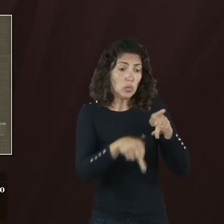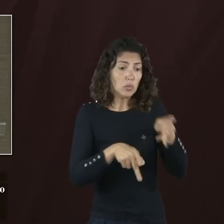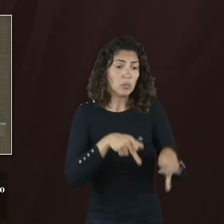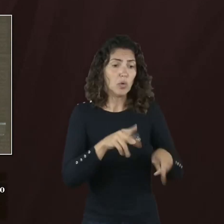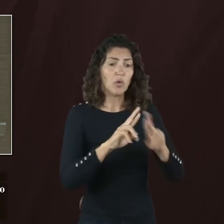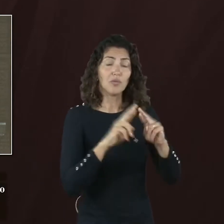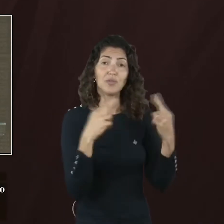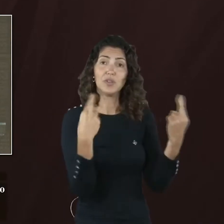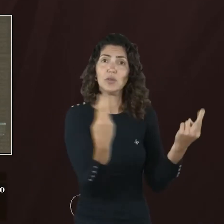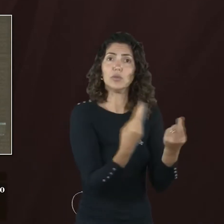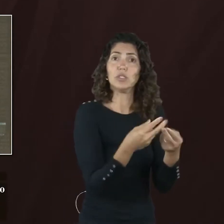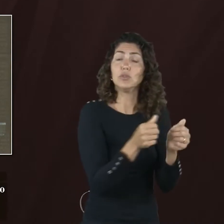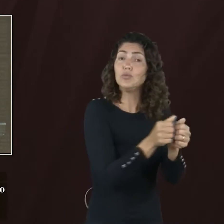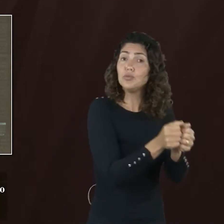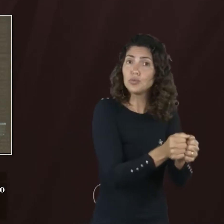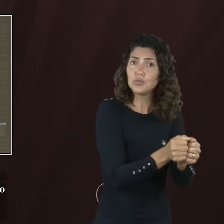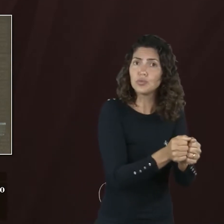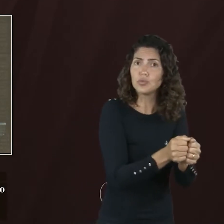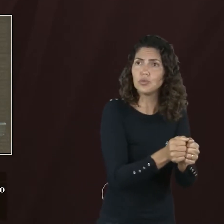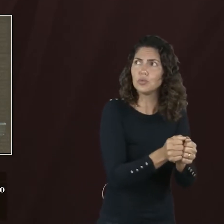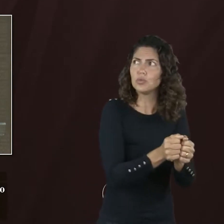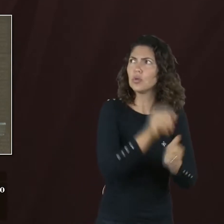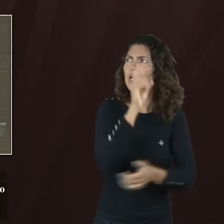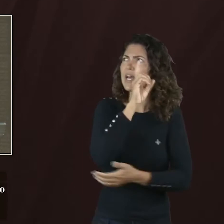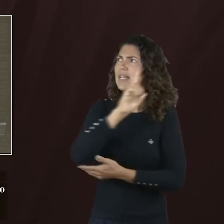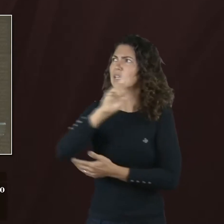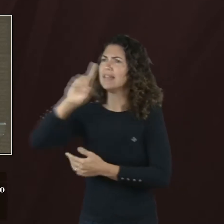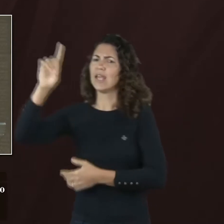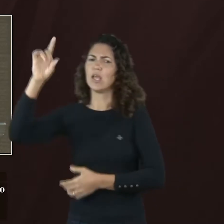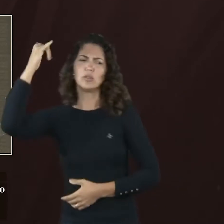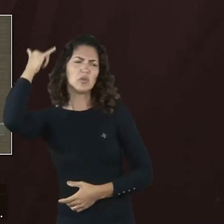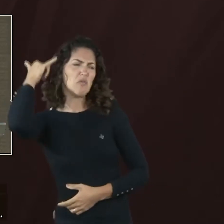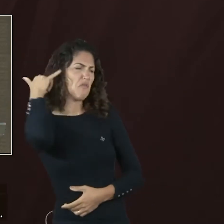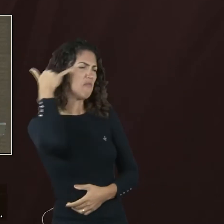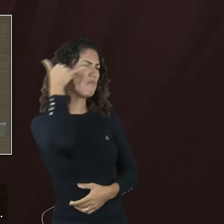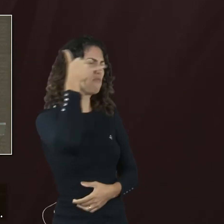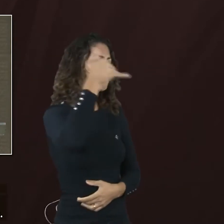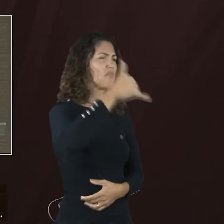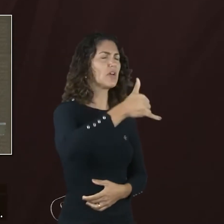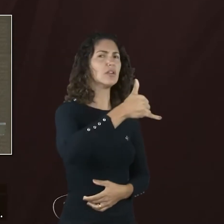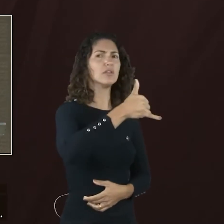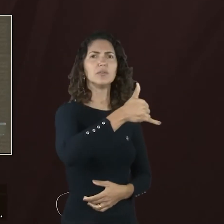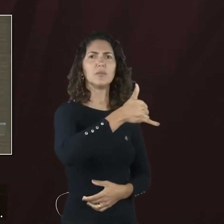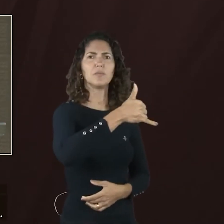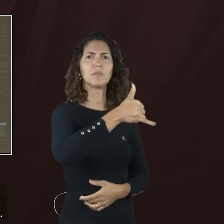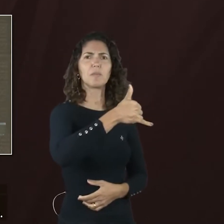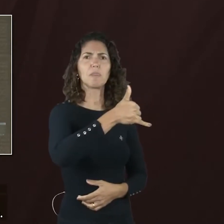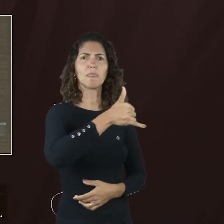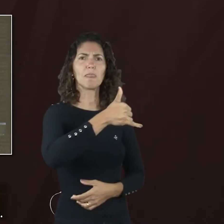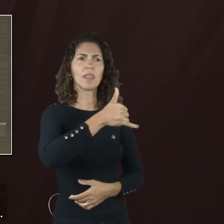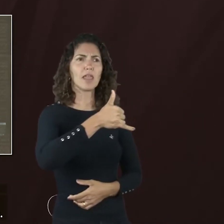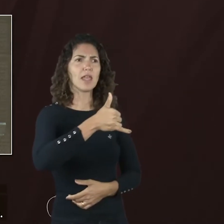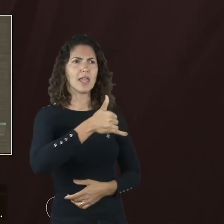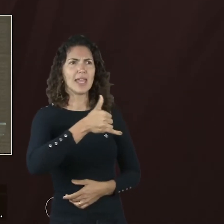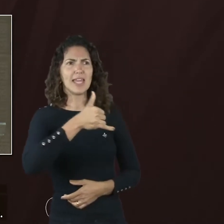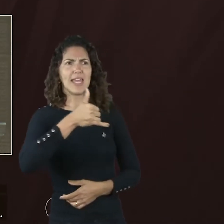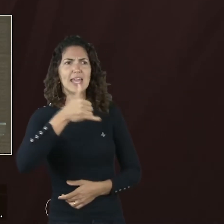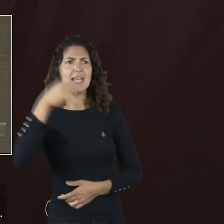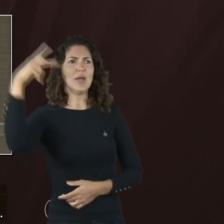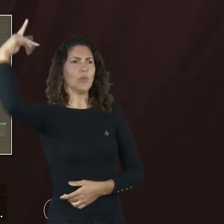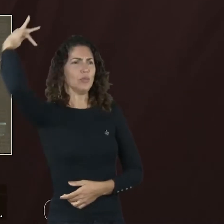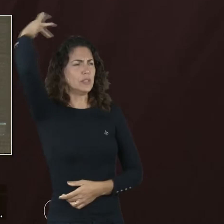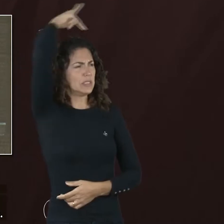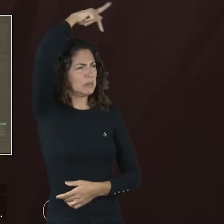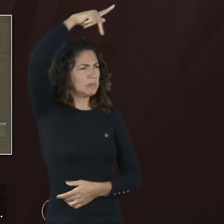impetuoso, encheu toda a casa onde estavam assentados, e apareceram distribuídas entre eles línguas como